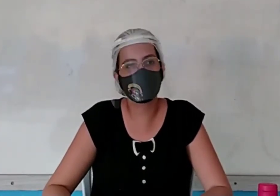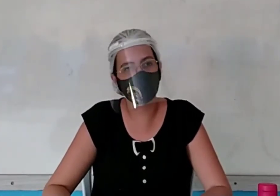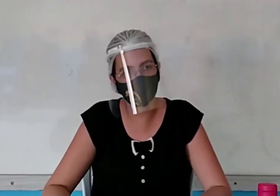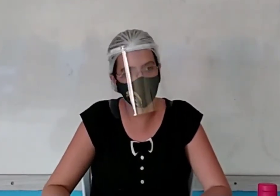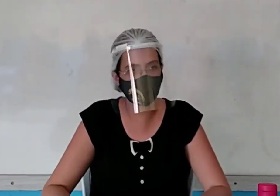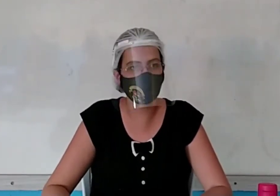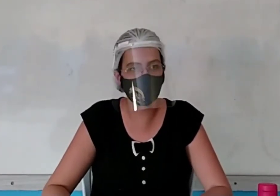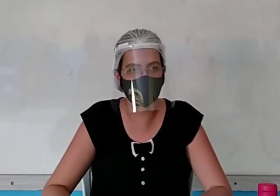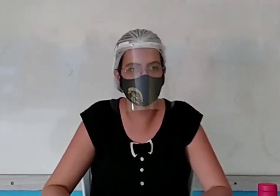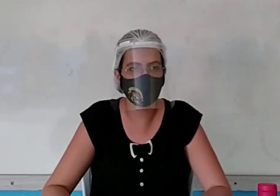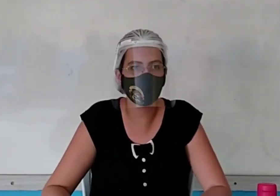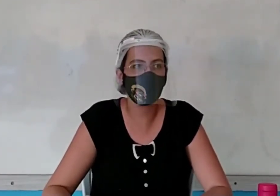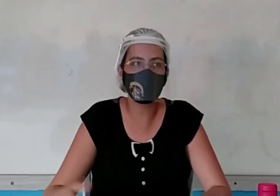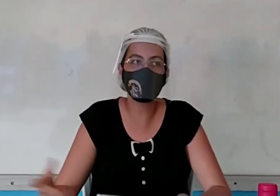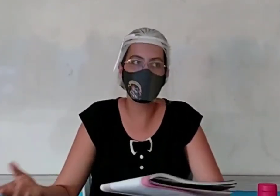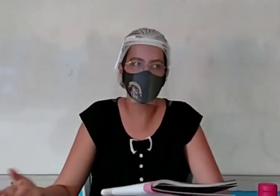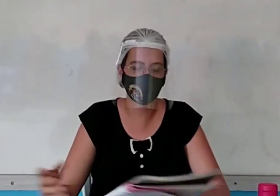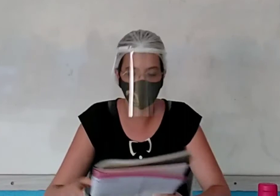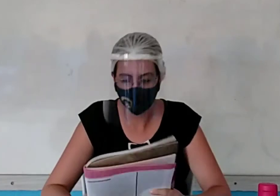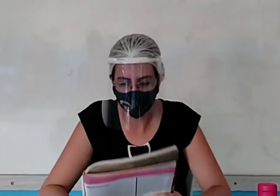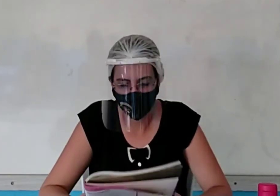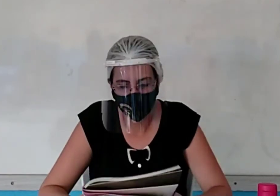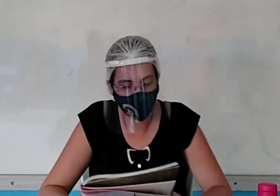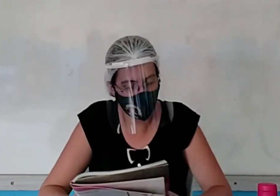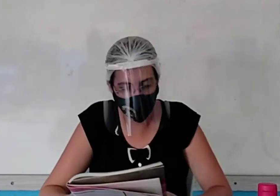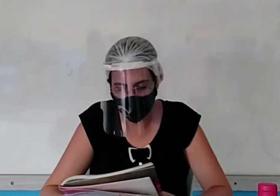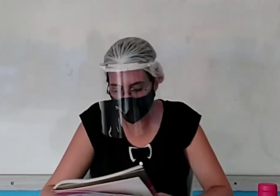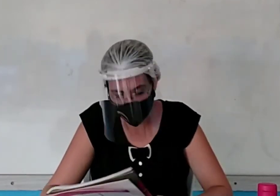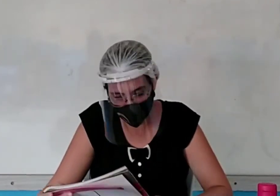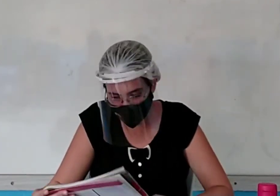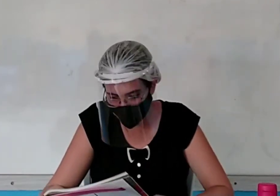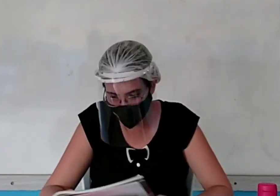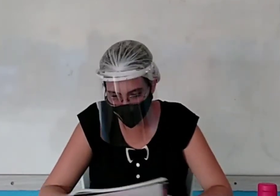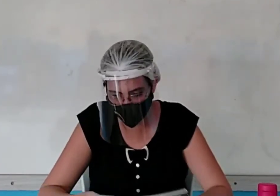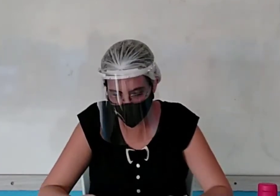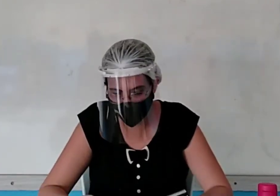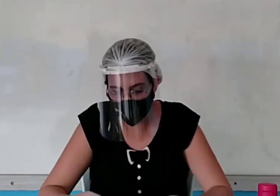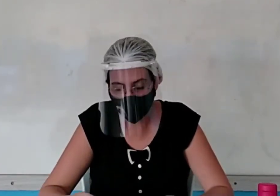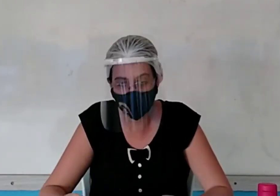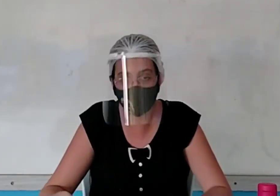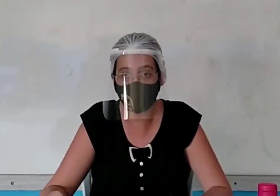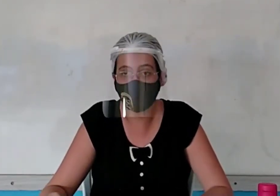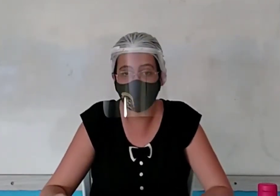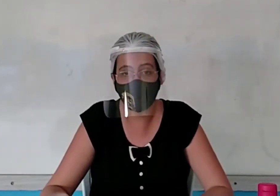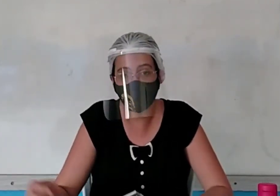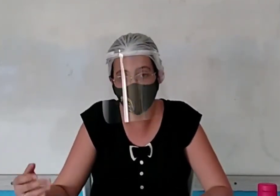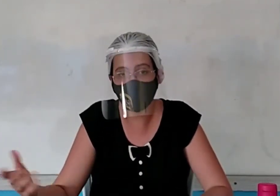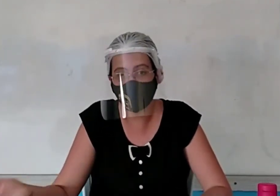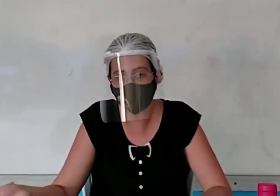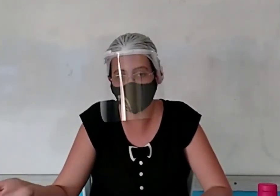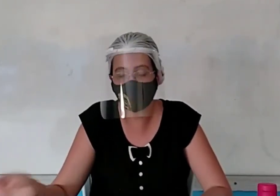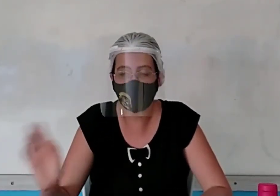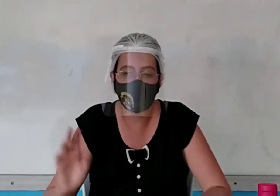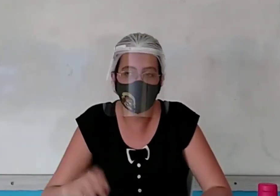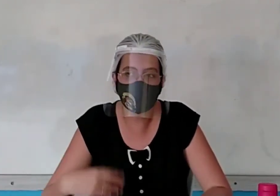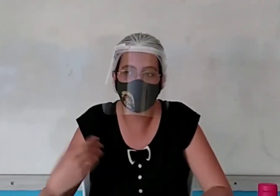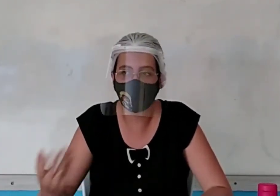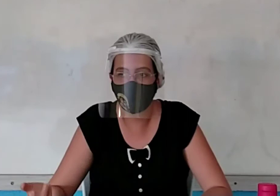ciclovias no dia, né? Quem sabe? Mas, até hoje, nunca vi nem um político, nem vereador, nem